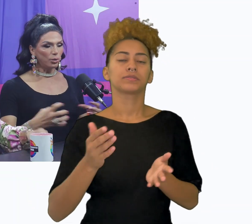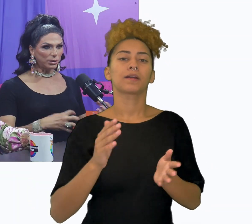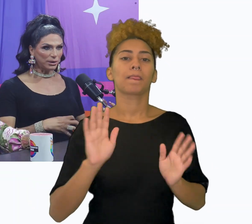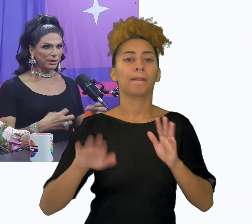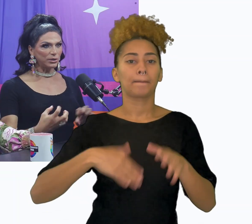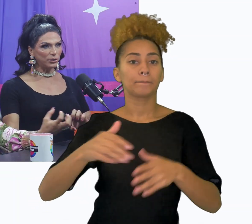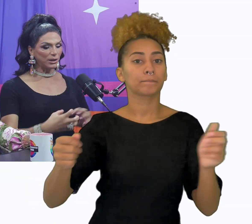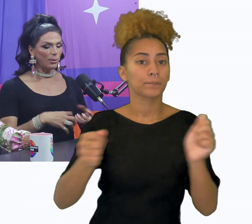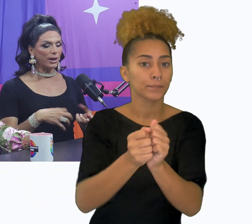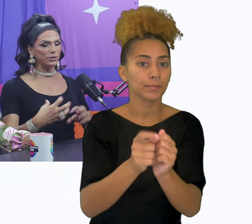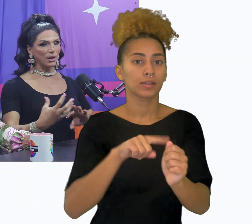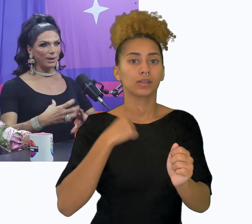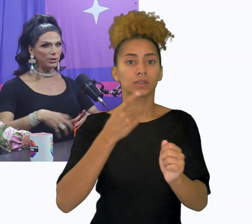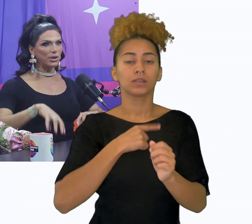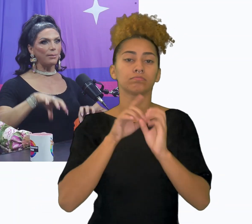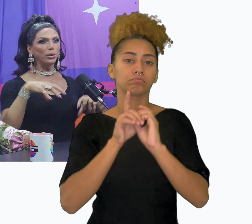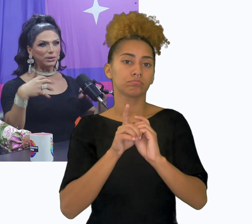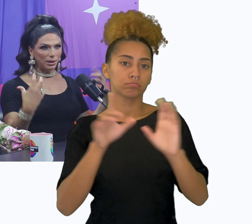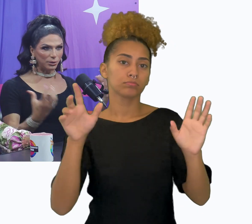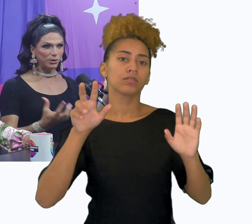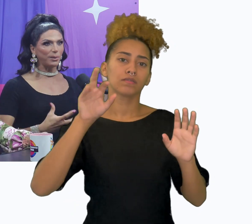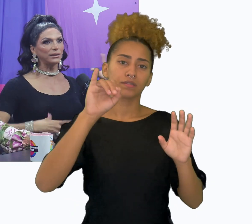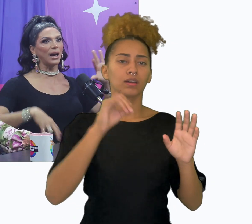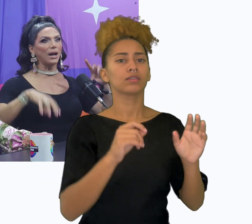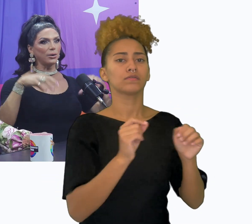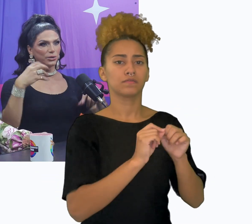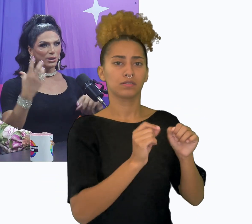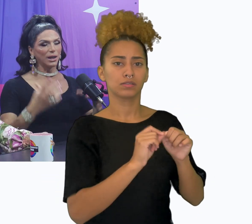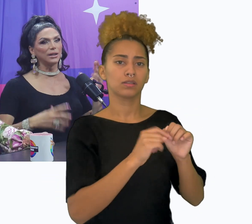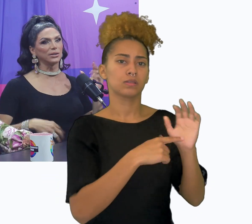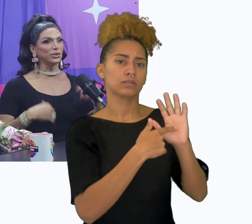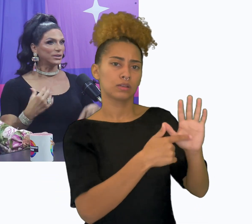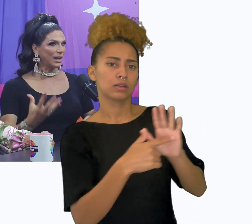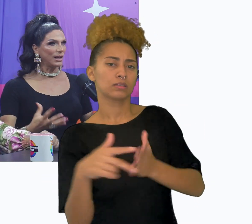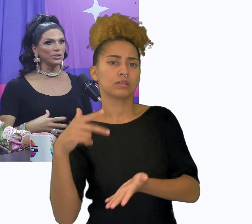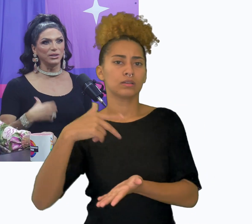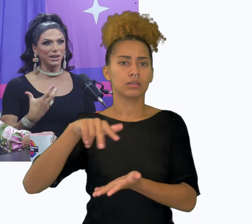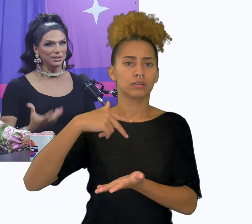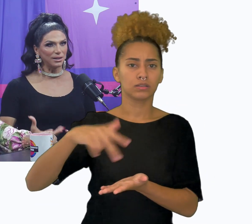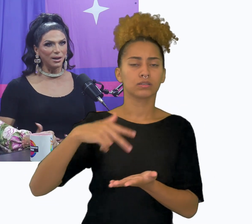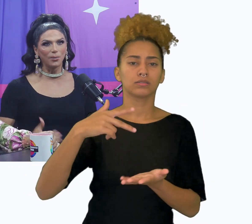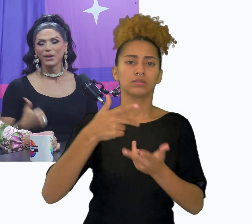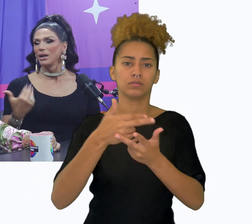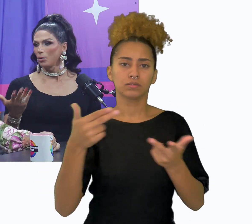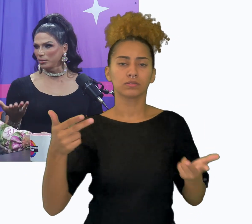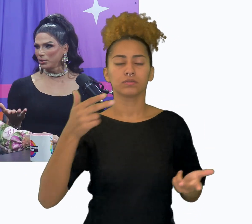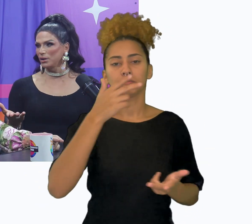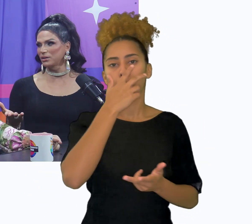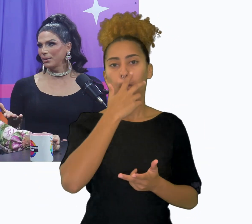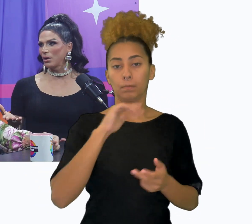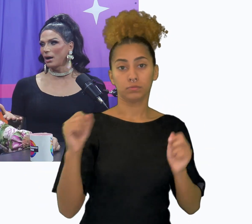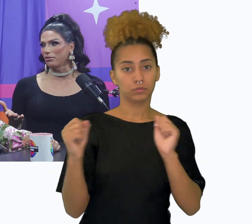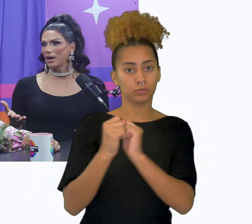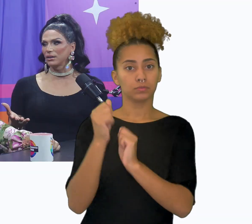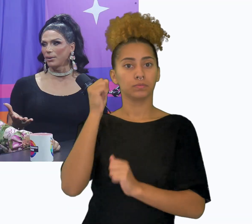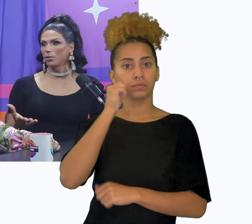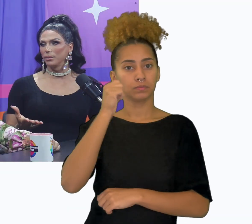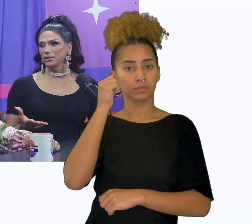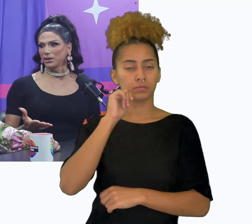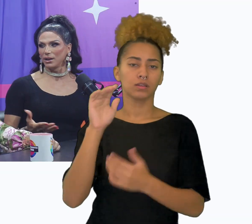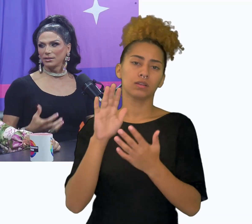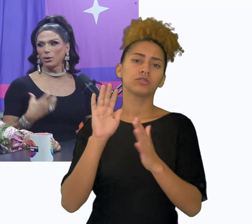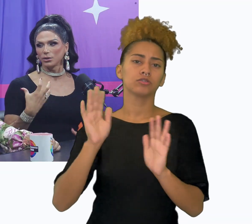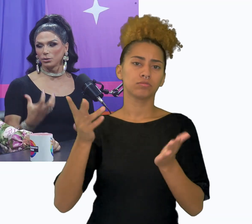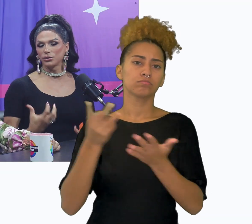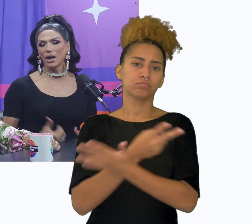aí, juntas, a gente, democraticamente, ia montando o espetáculo de danças, de cena, de intenção. Com as meninas também, com a Rayovac também